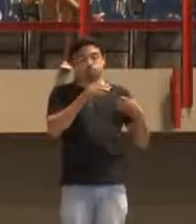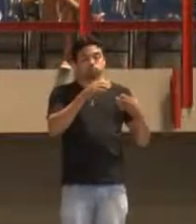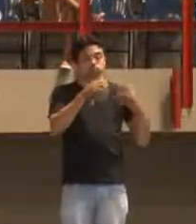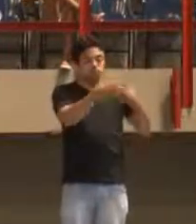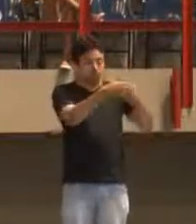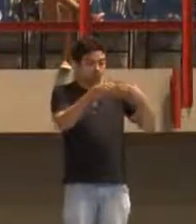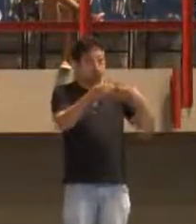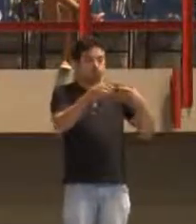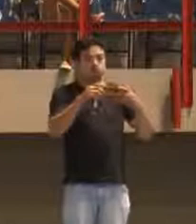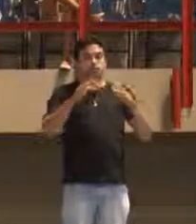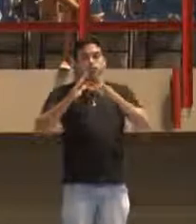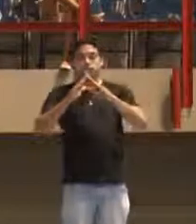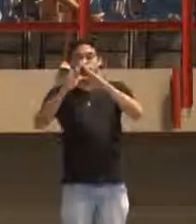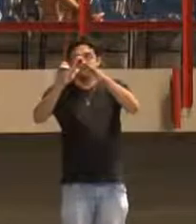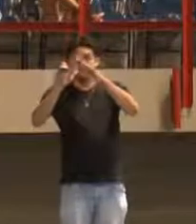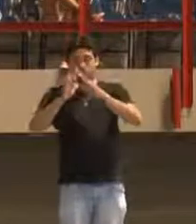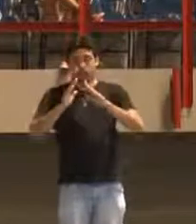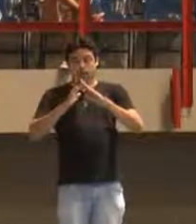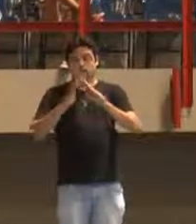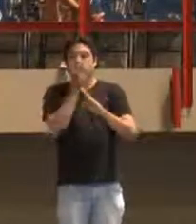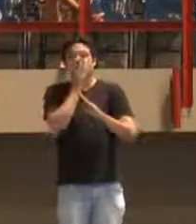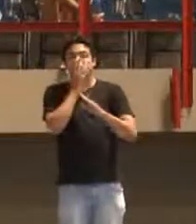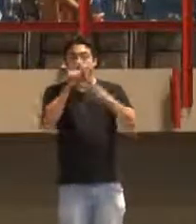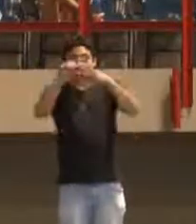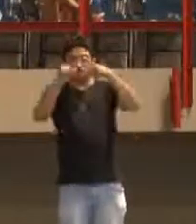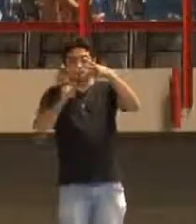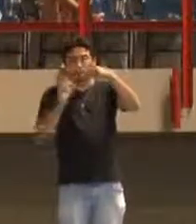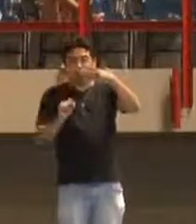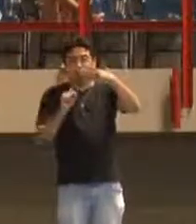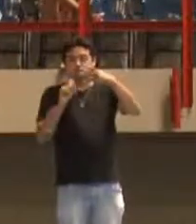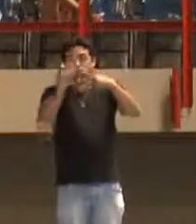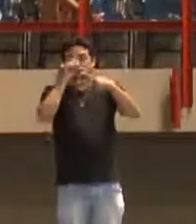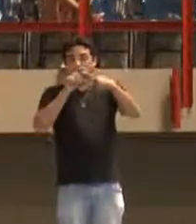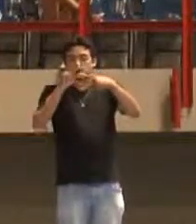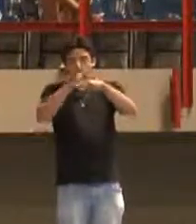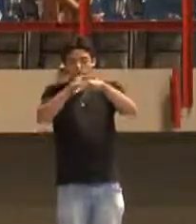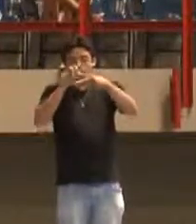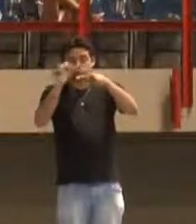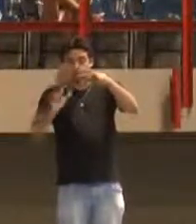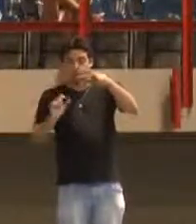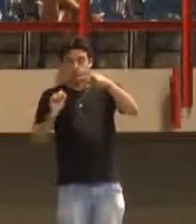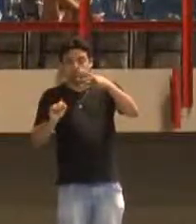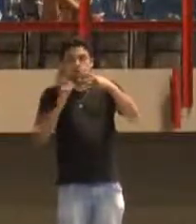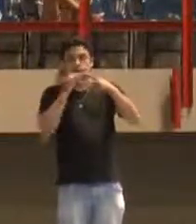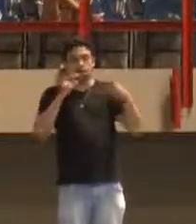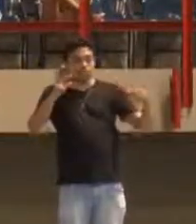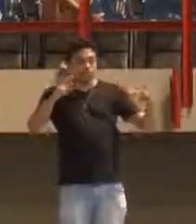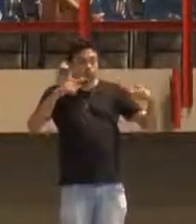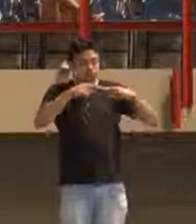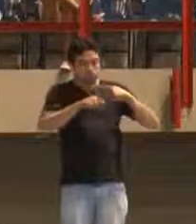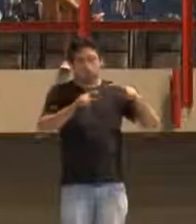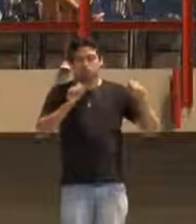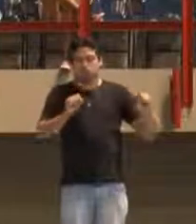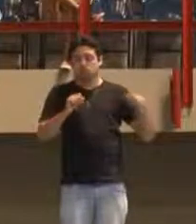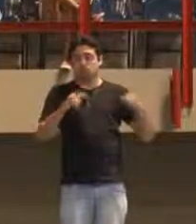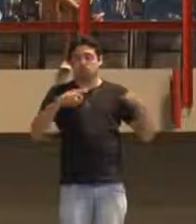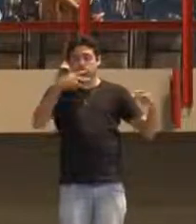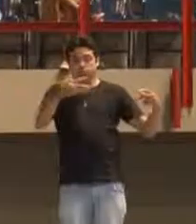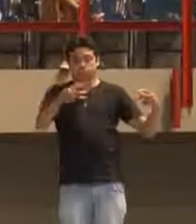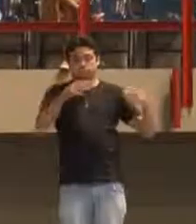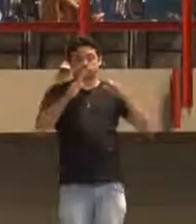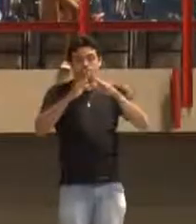cinza, a casa pode ser de qualquer uma dessas cores? Pode, a casa só não pode ter a mesma cor do fundo. Então, quantas opções tem para a